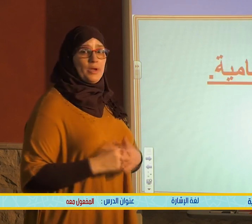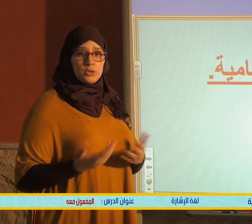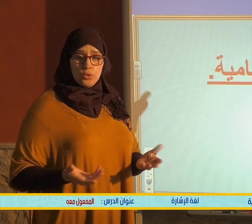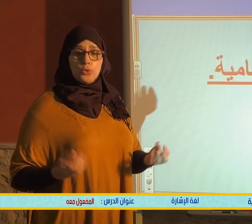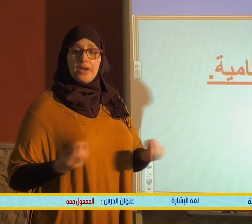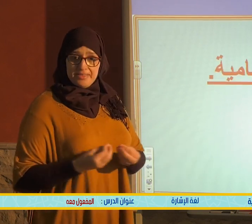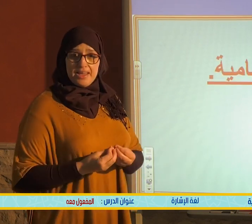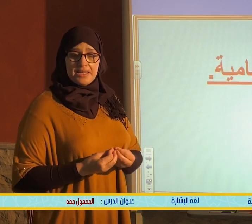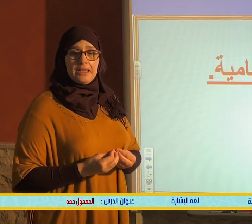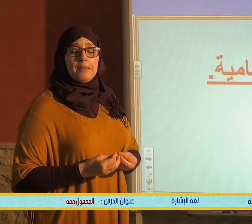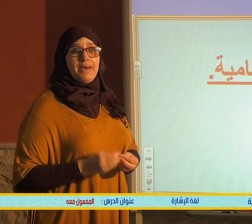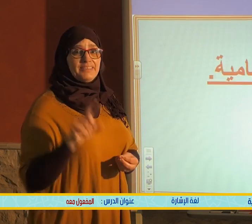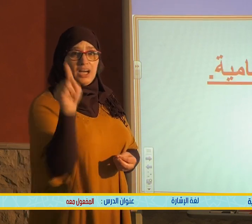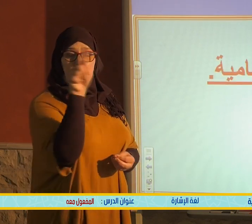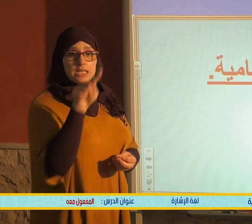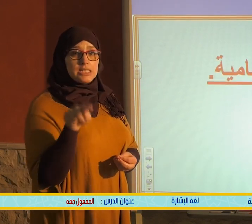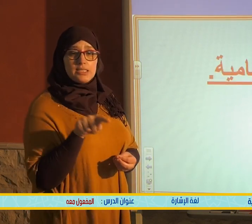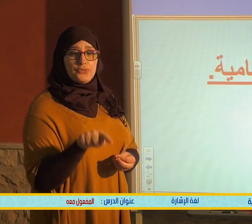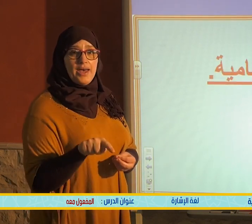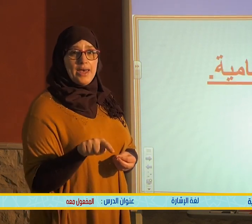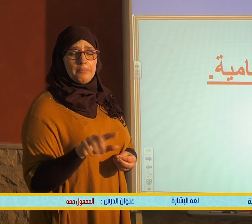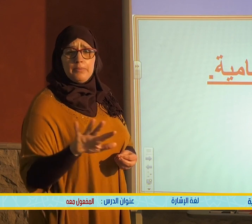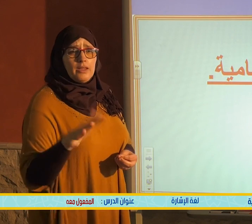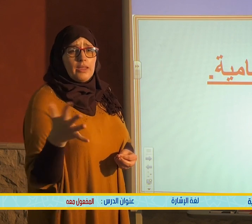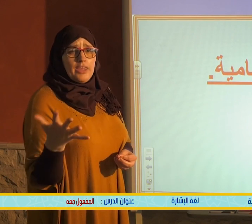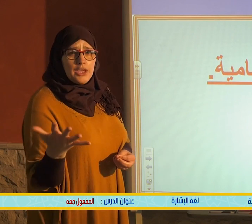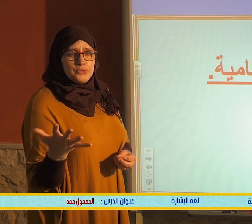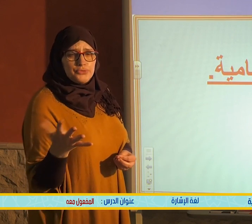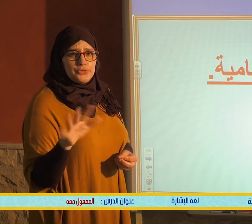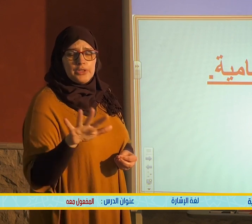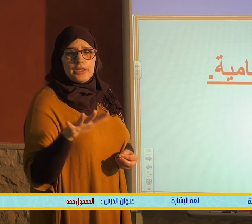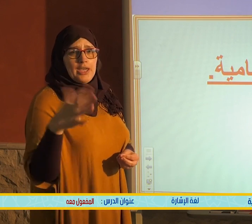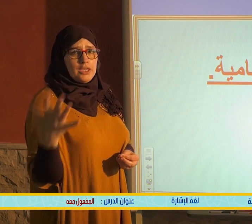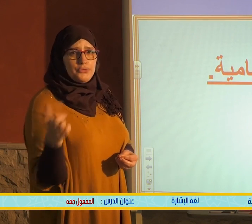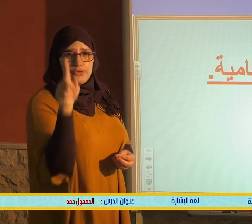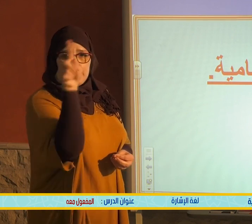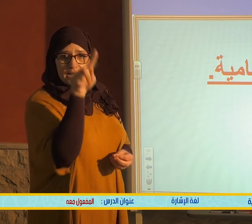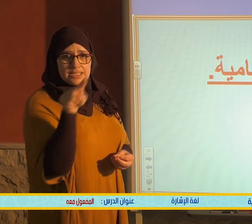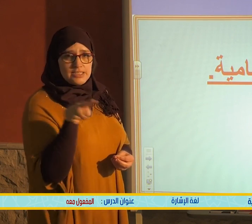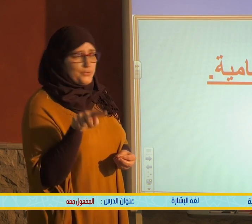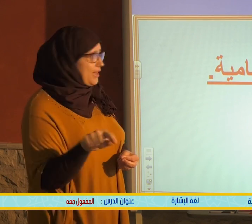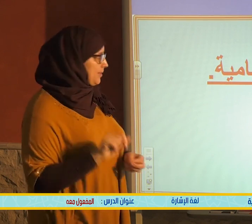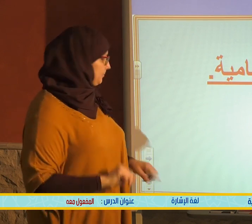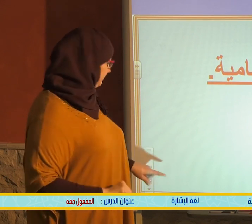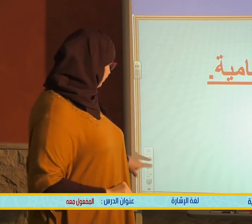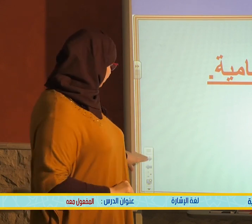ويكون كذلك بعد استفهام. كيف؟ كيف الاستفهام؟